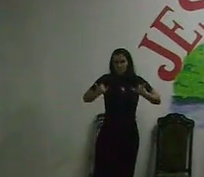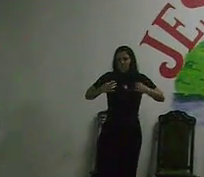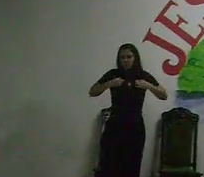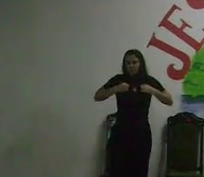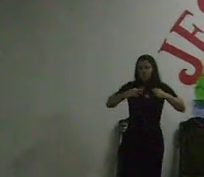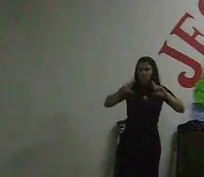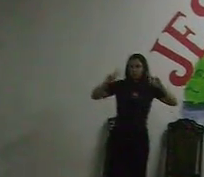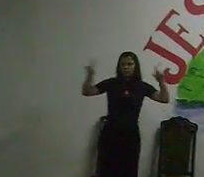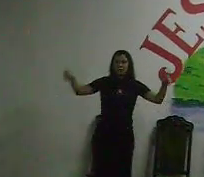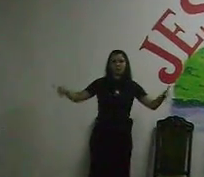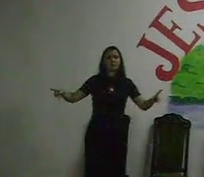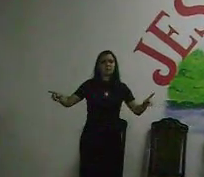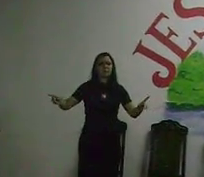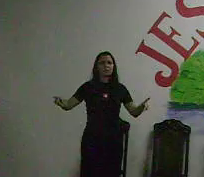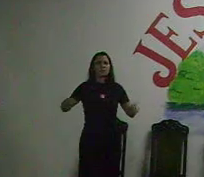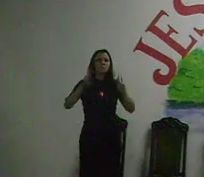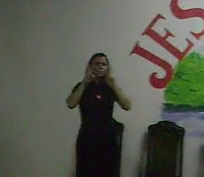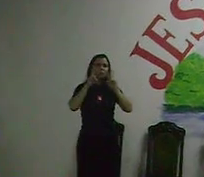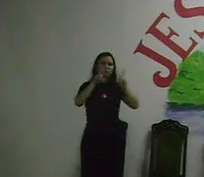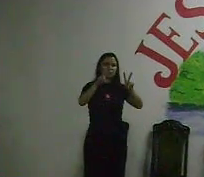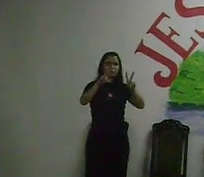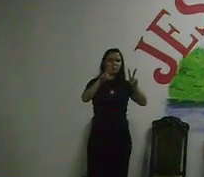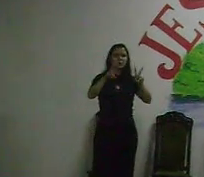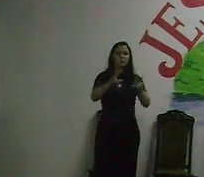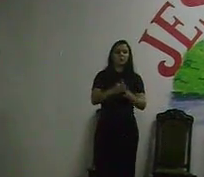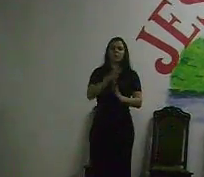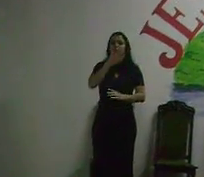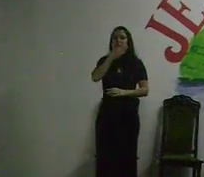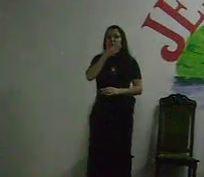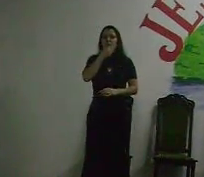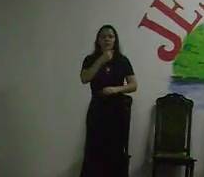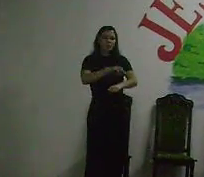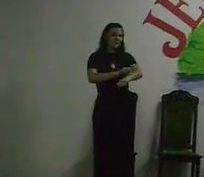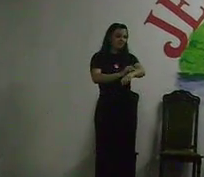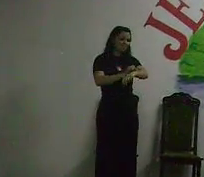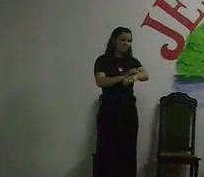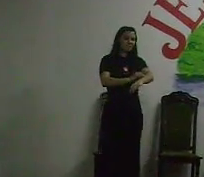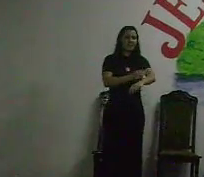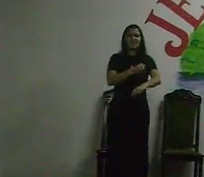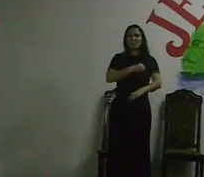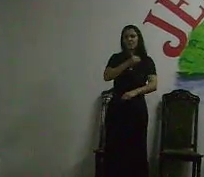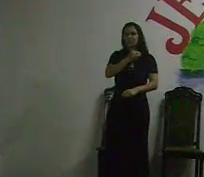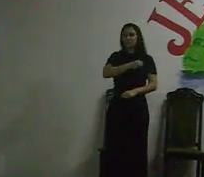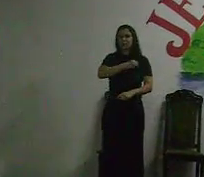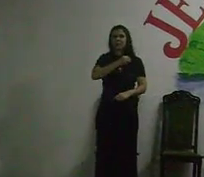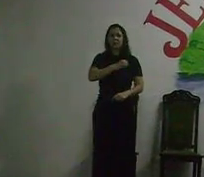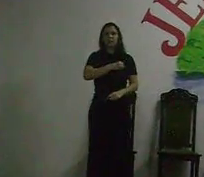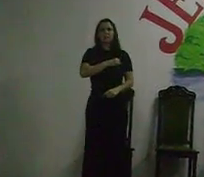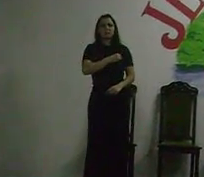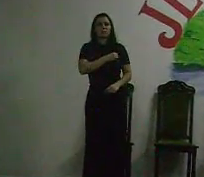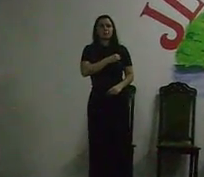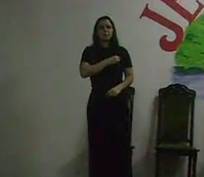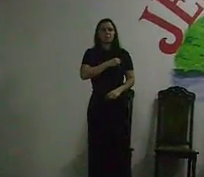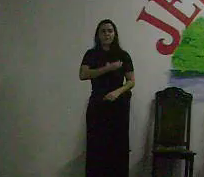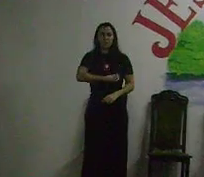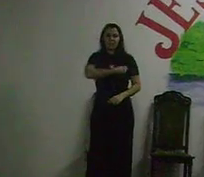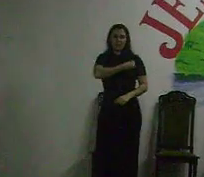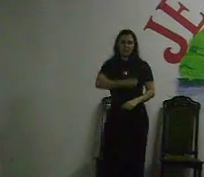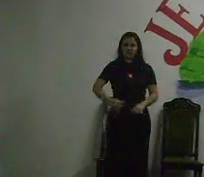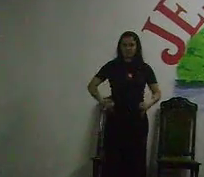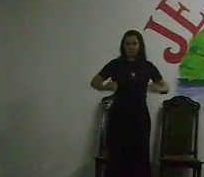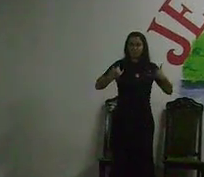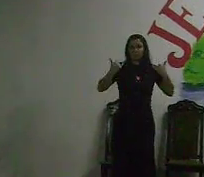Com a concupiscência dos olhos, com a concupiscência da carne, com a concupiscência soberba da vida.